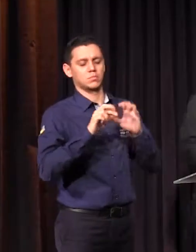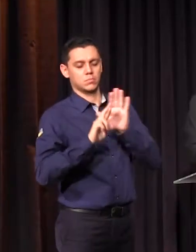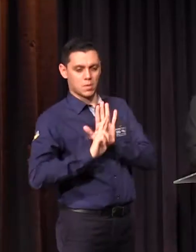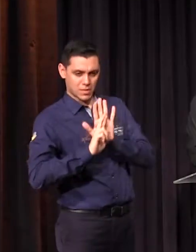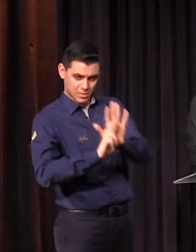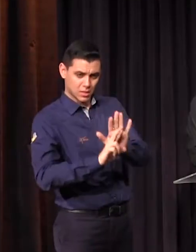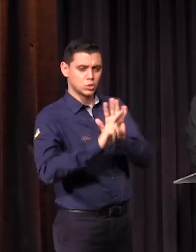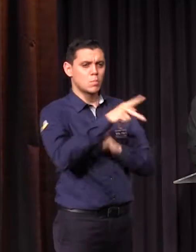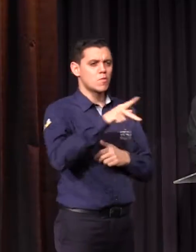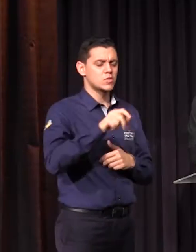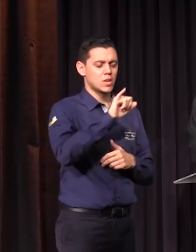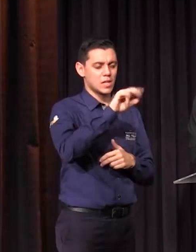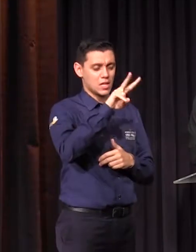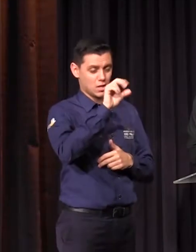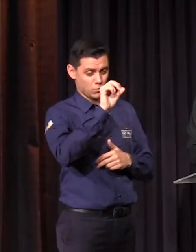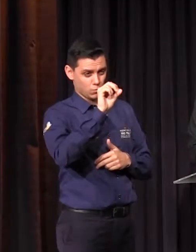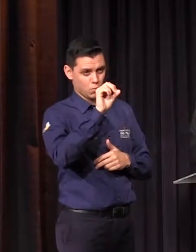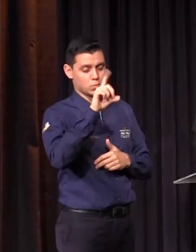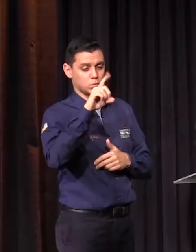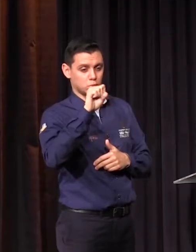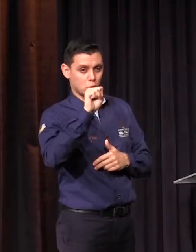ivo dos santos carvalho